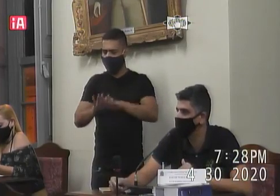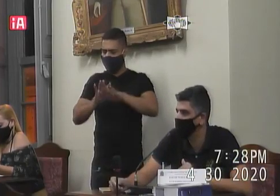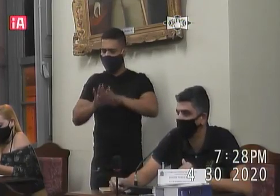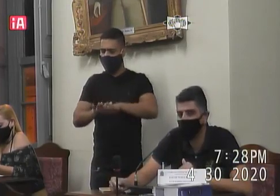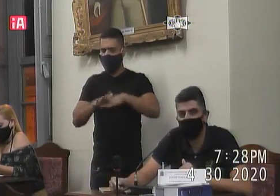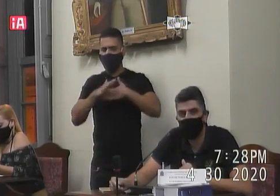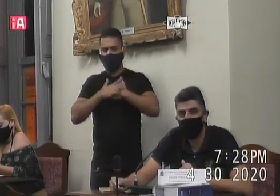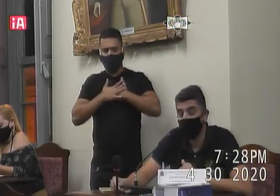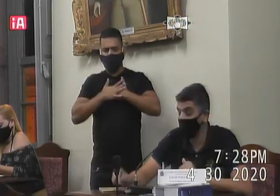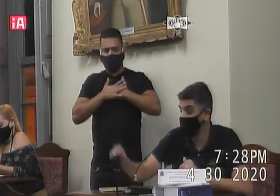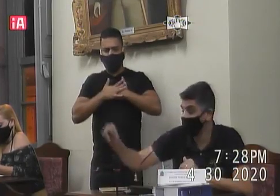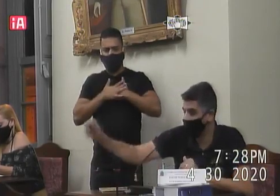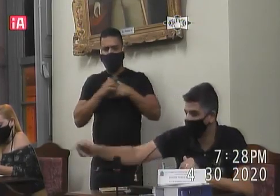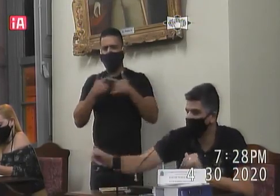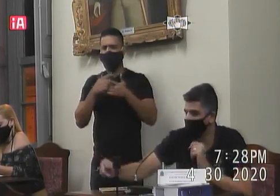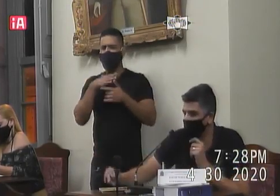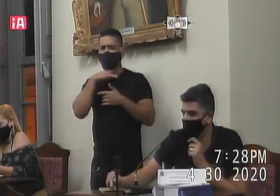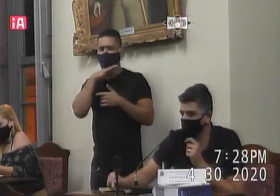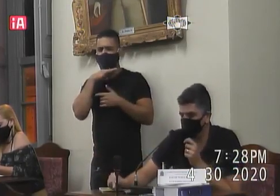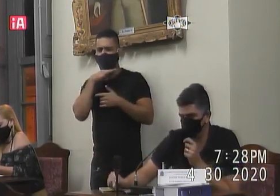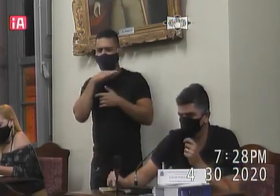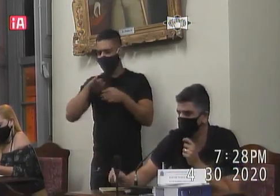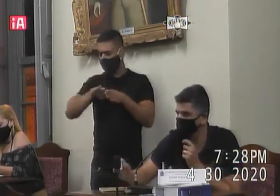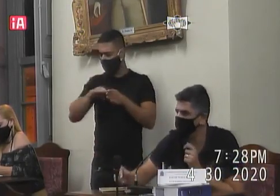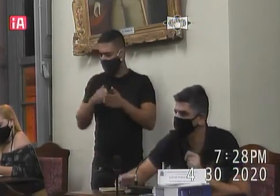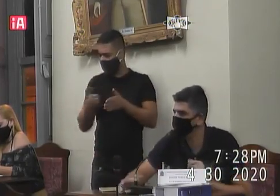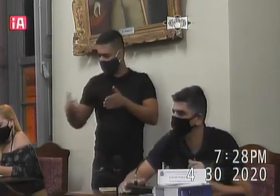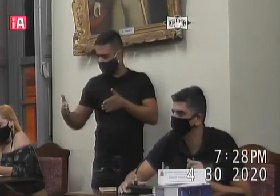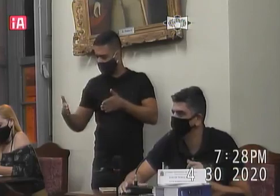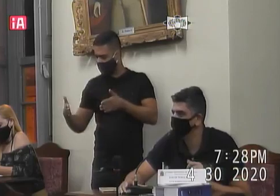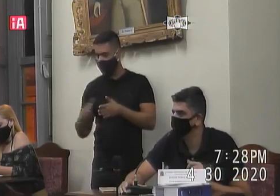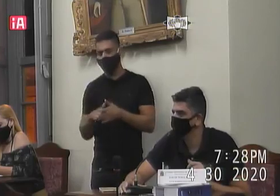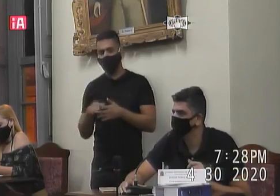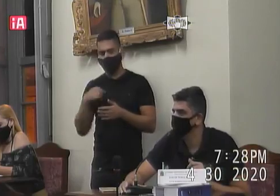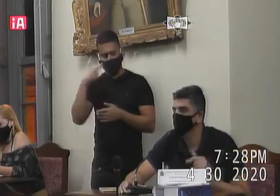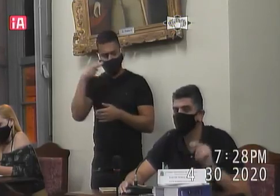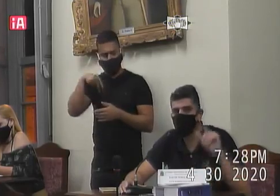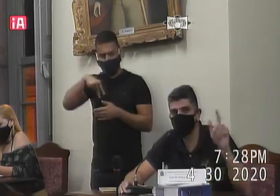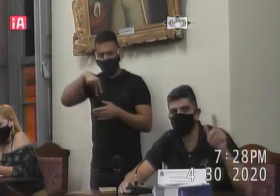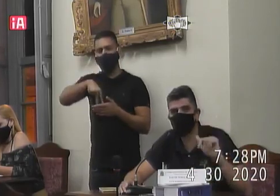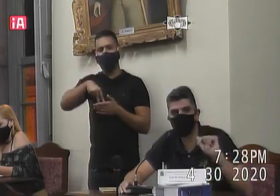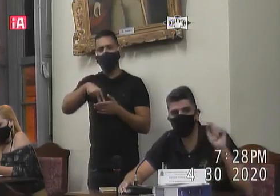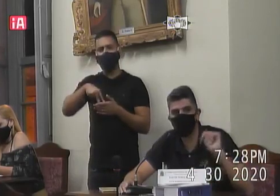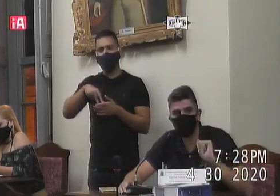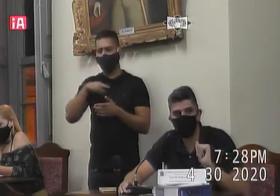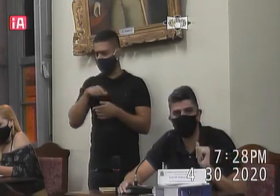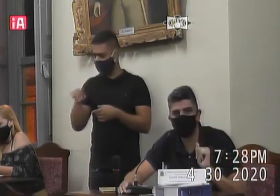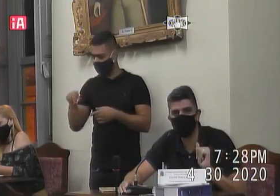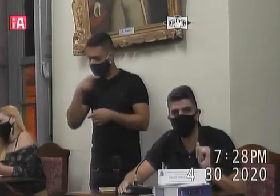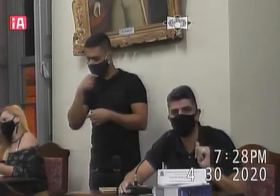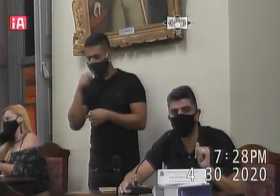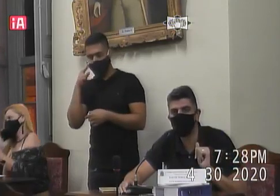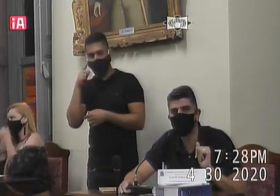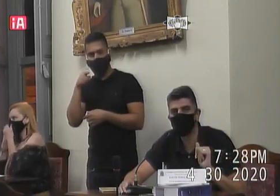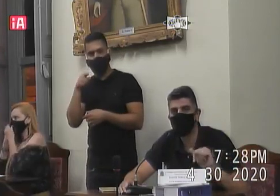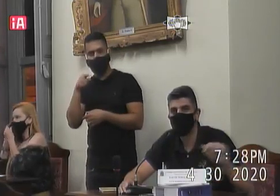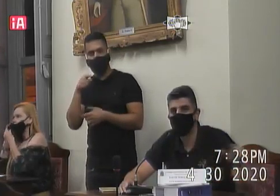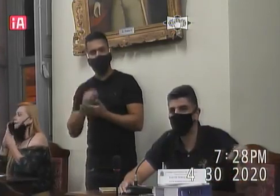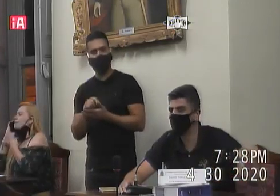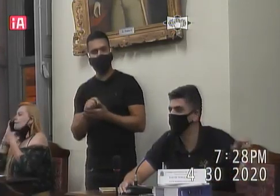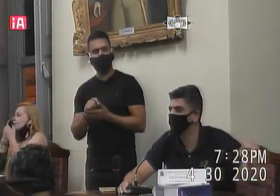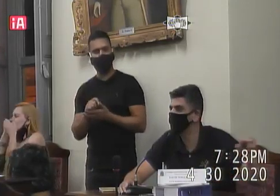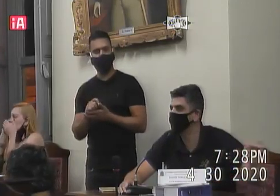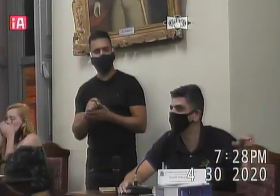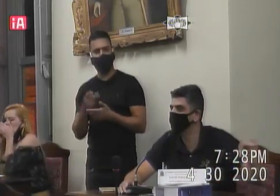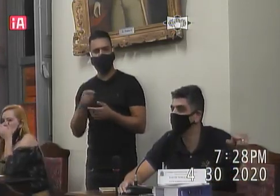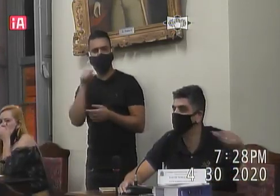ruim. E do meu lado, um cidadão ainda apontou, Marcelo, e falou assim: